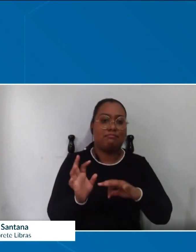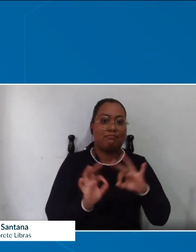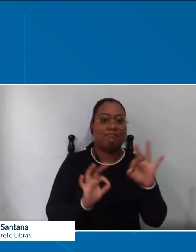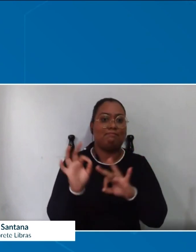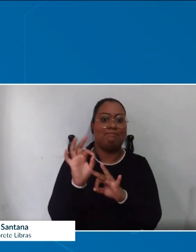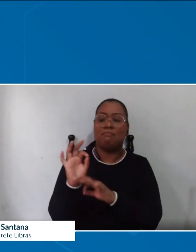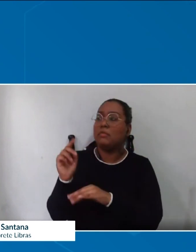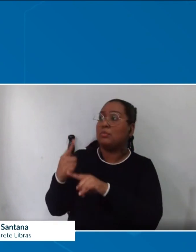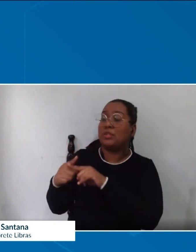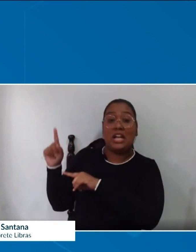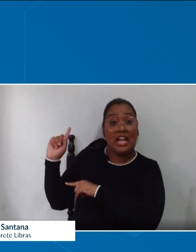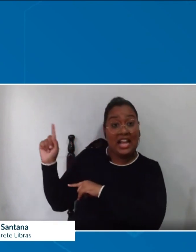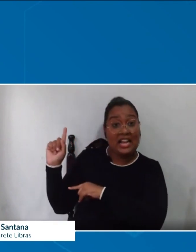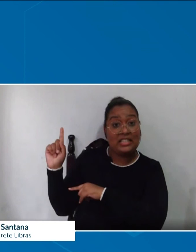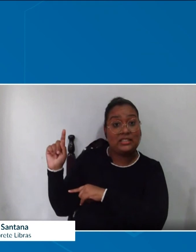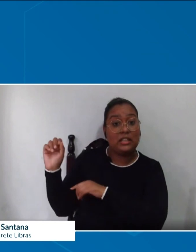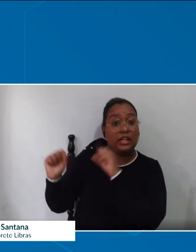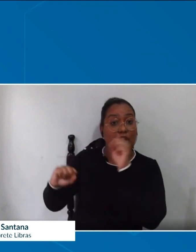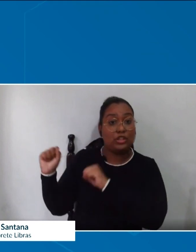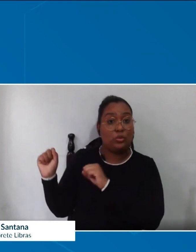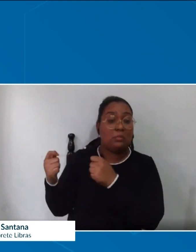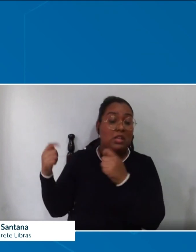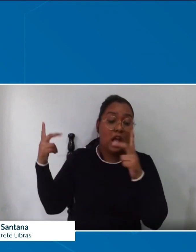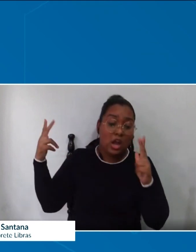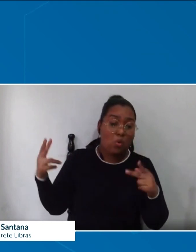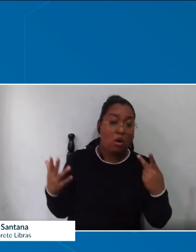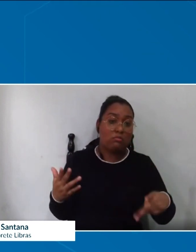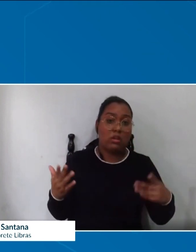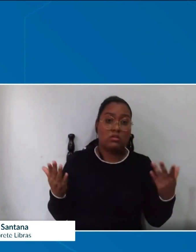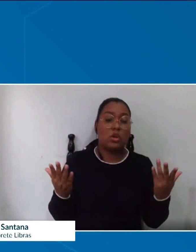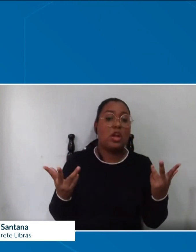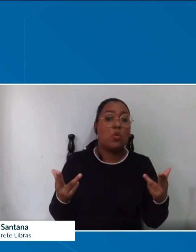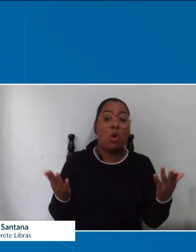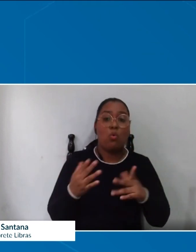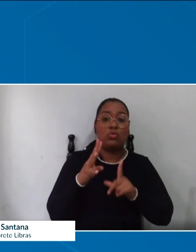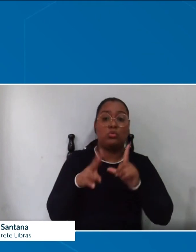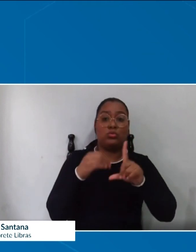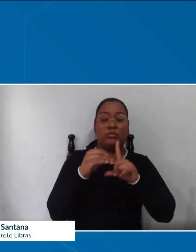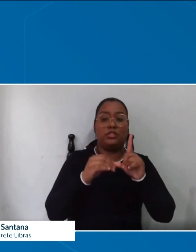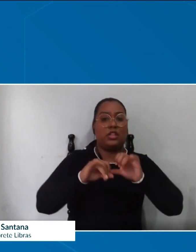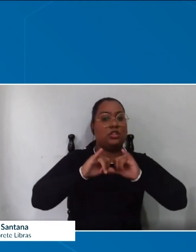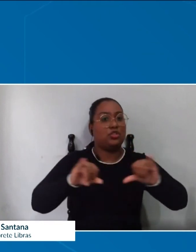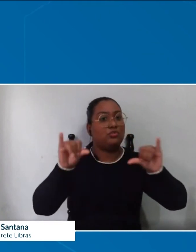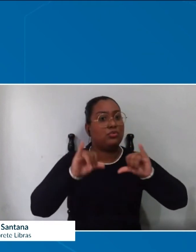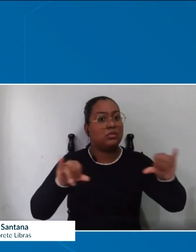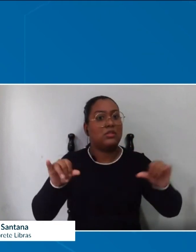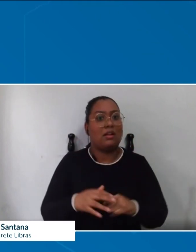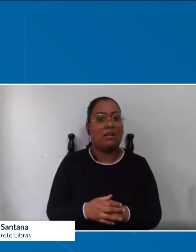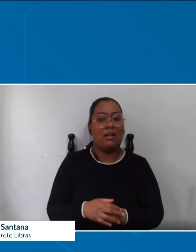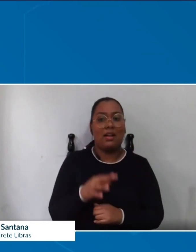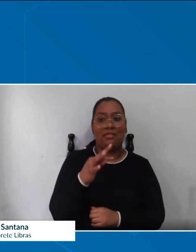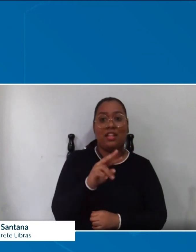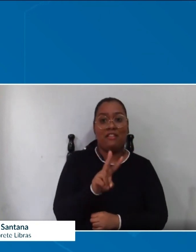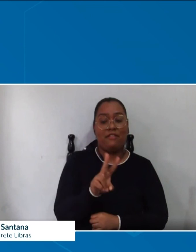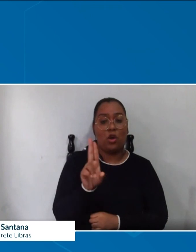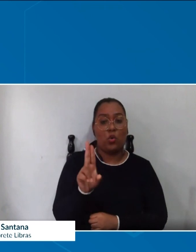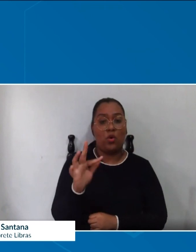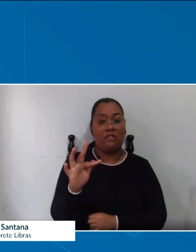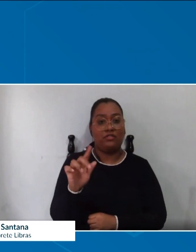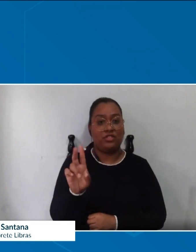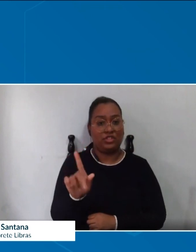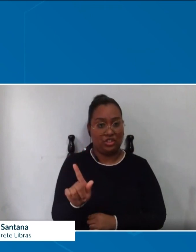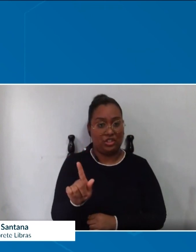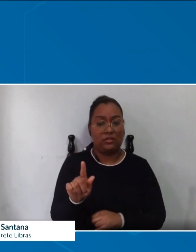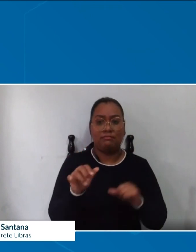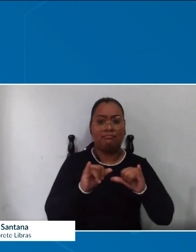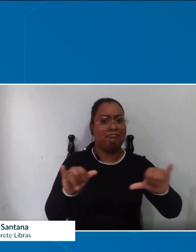ser feito da forma como nós estamos fazendo aqui hoje, divulgando o que é feito. Então, a TV UFG é um veículo de divulgação